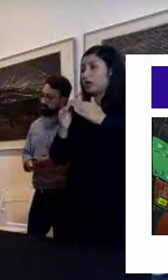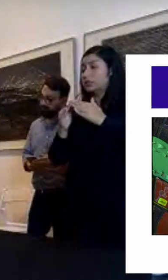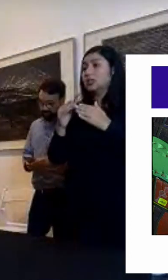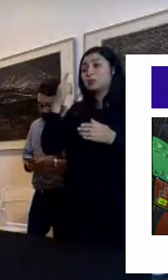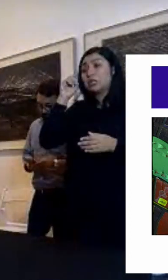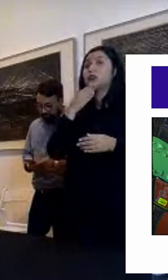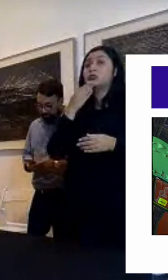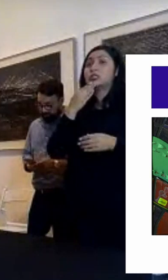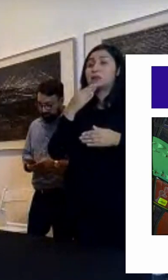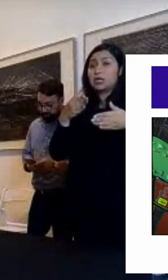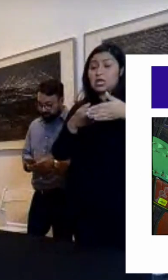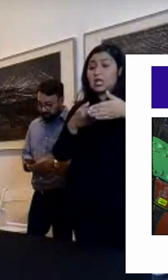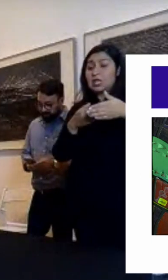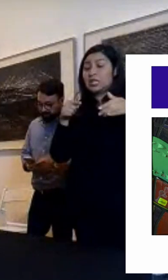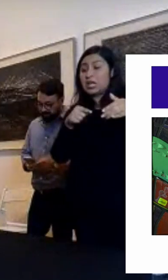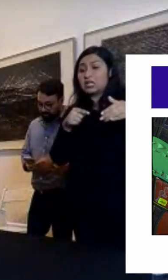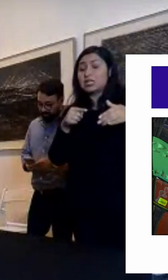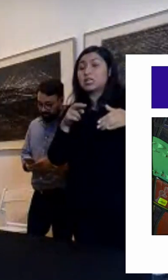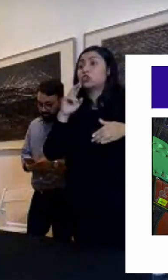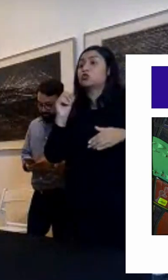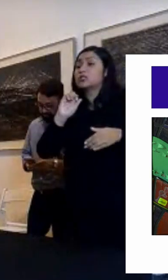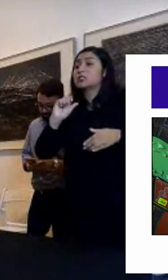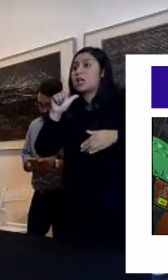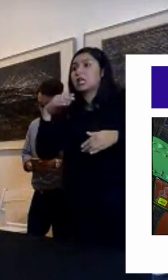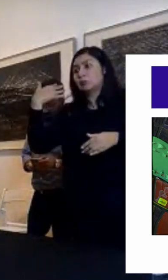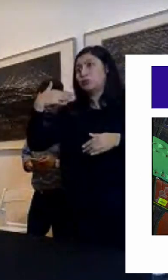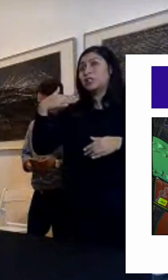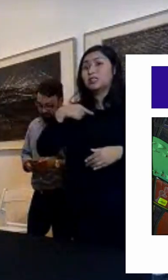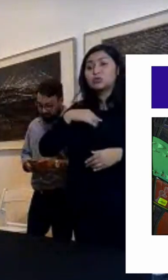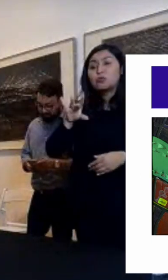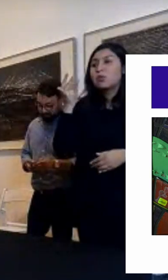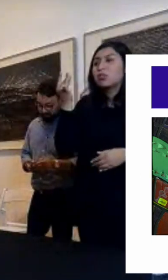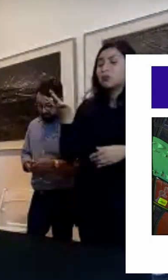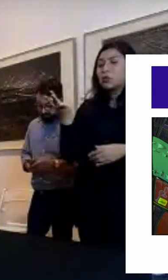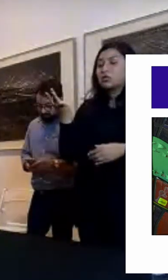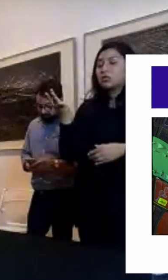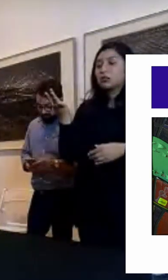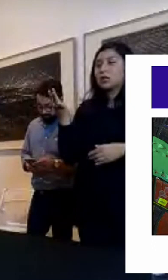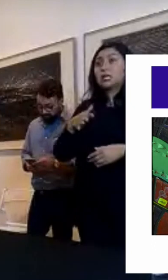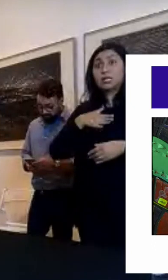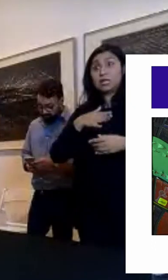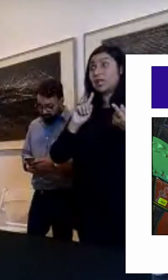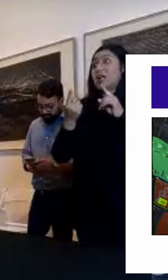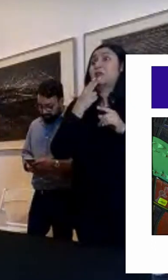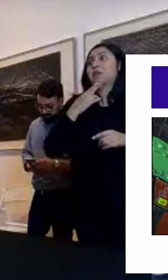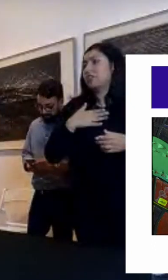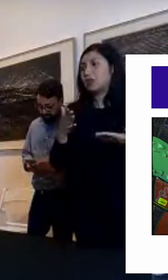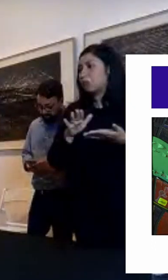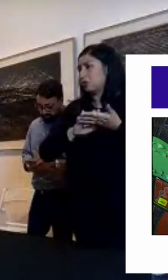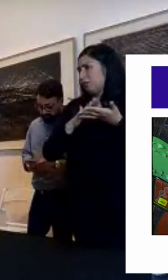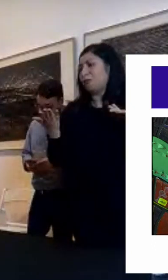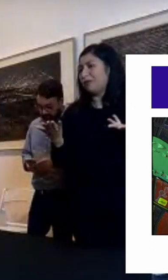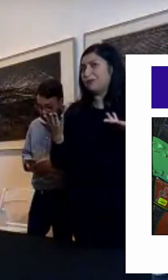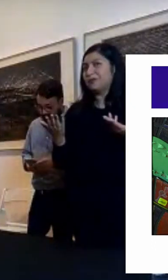de Rosal es para mí súper importante porque ahí, no sé, me di cuenta de que quería cambiar mi vida, por decir cualquier cosa. Entonces,